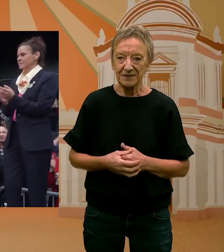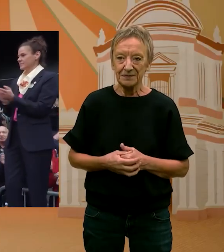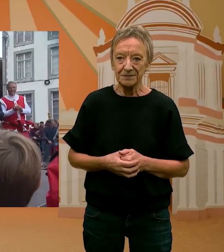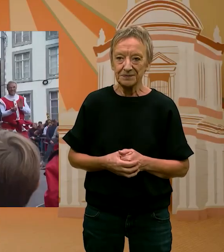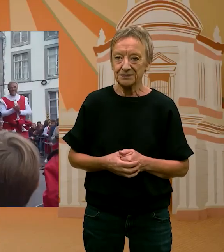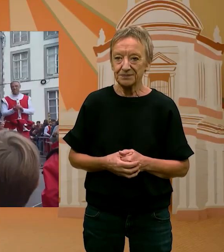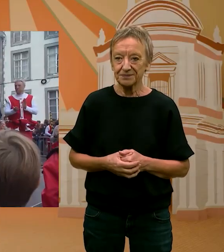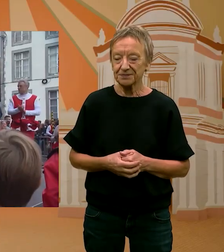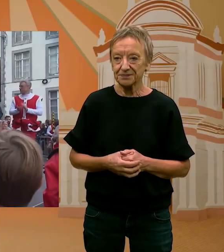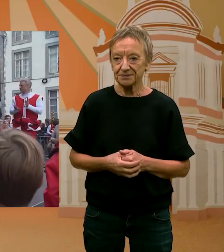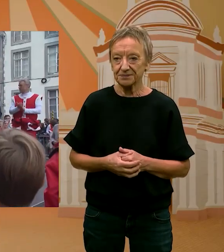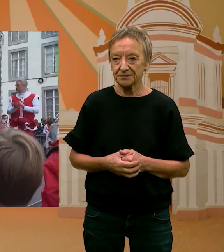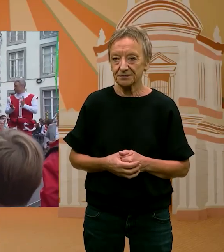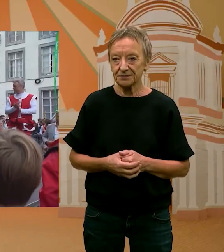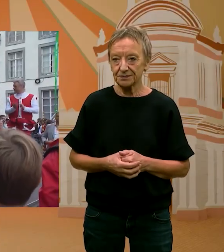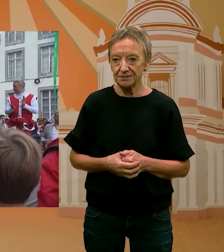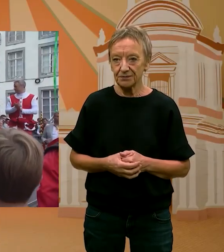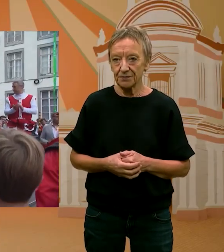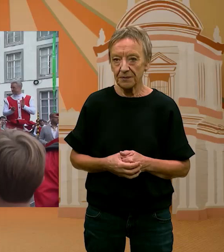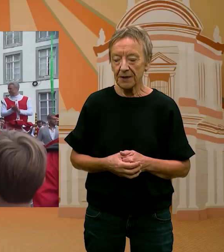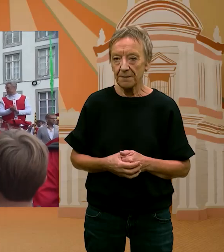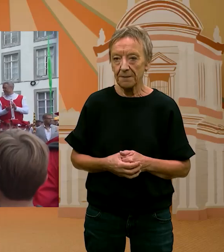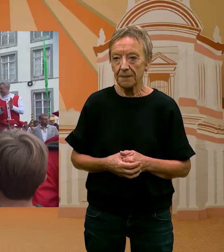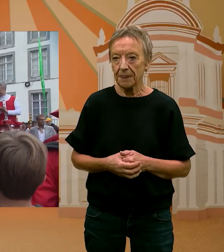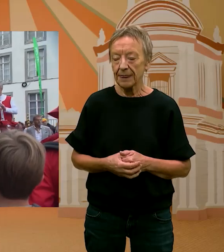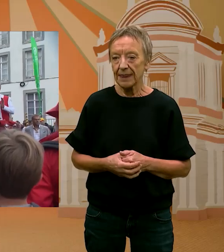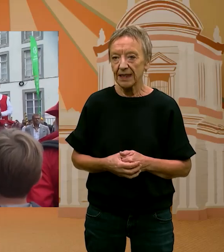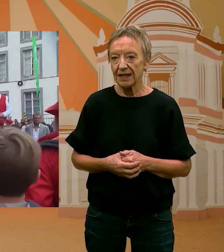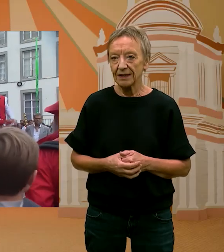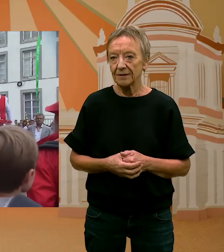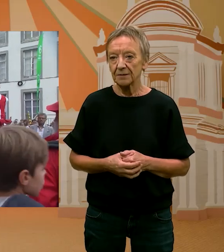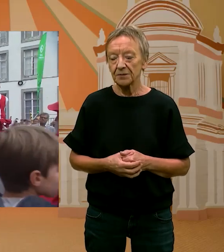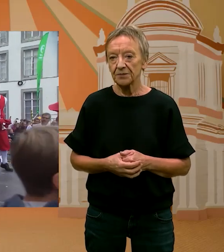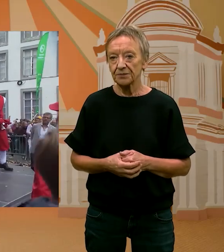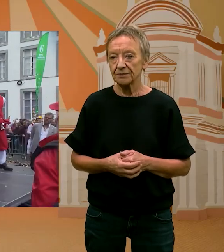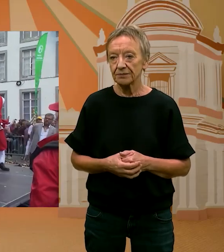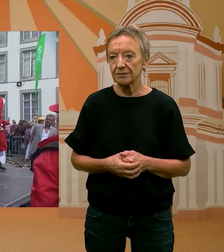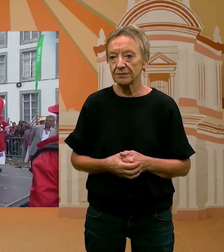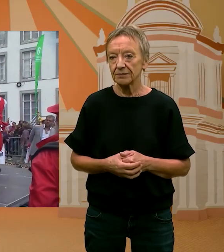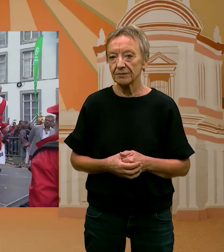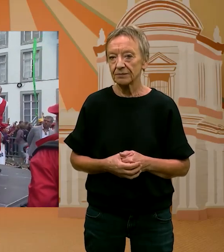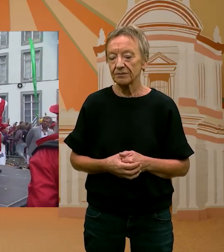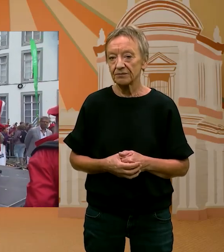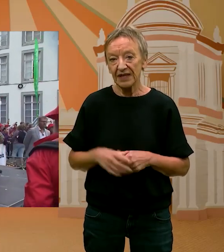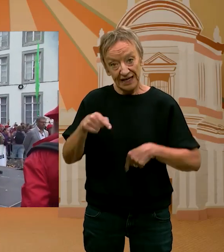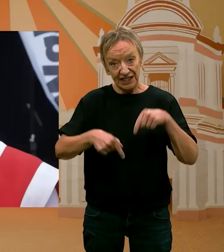lui a remis, puisqu'il s'agit maintenant de l'échasse d'or qui est, si on peut dire labellisé, en tout cas Claude Wilmar, l'échasse